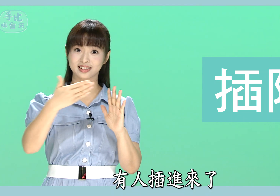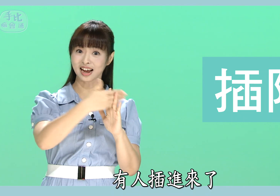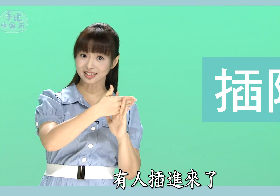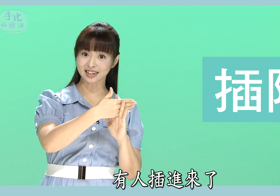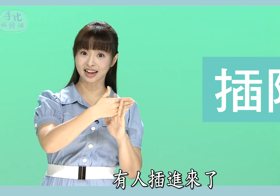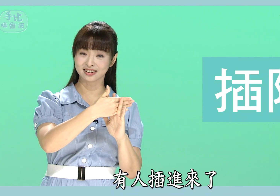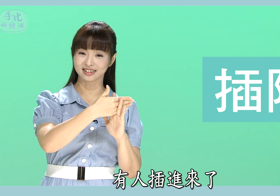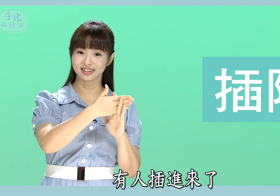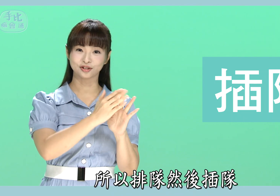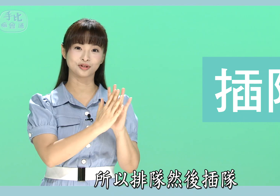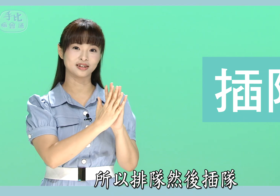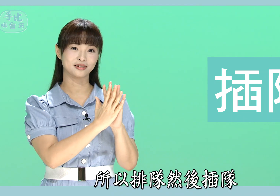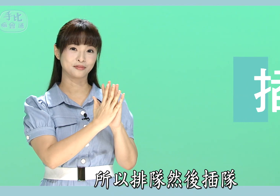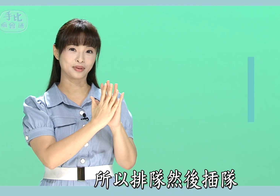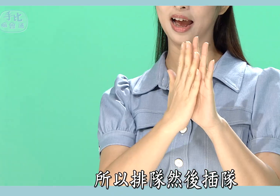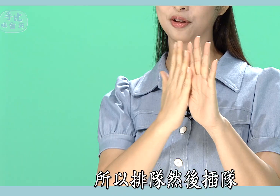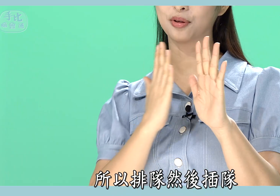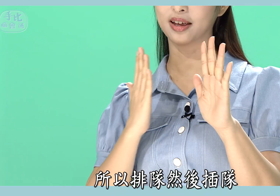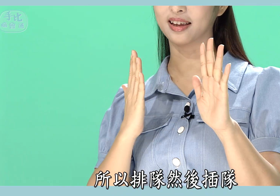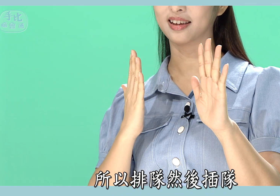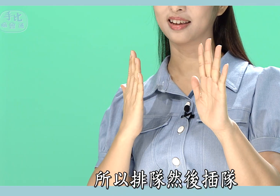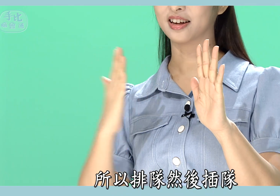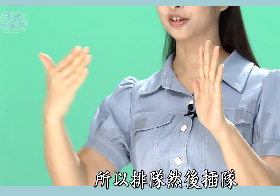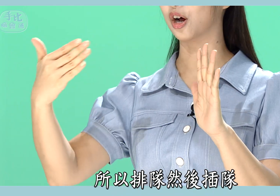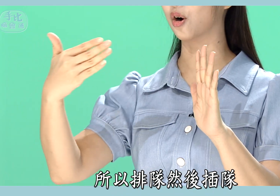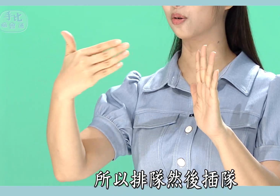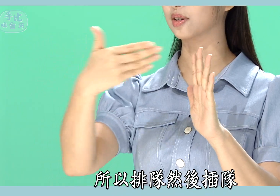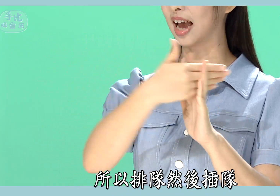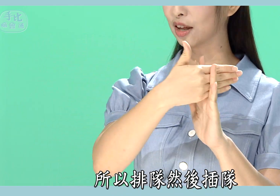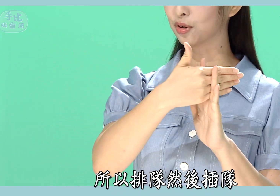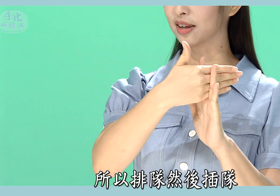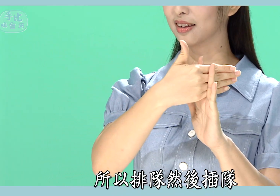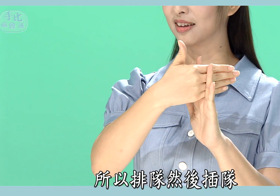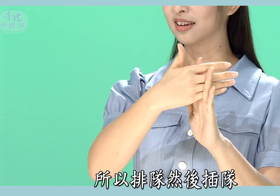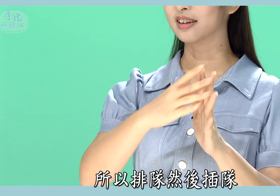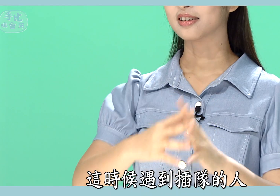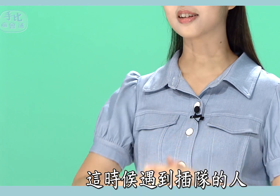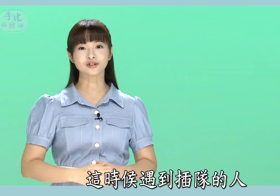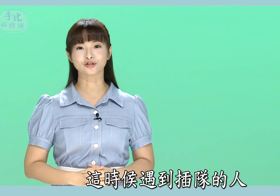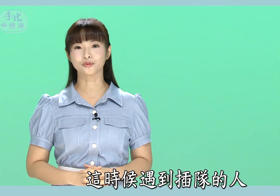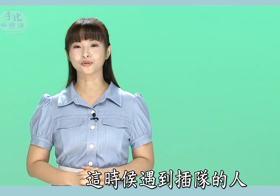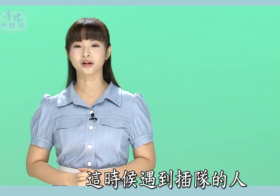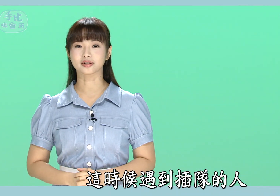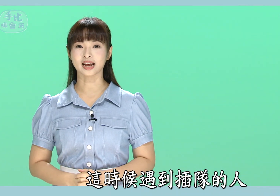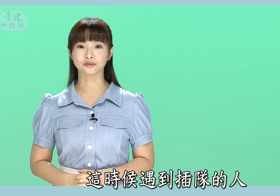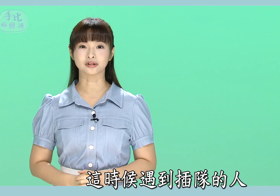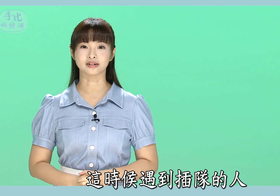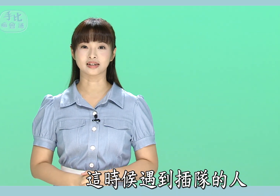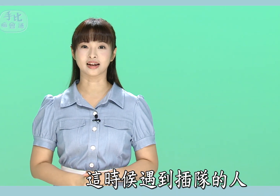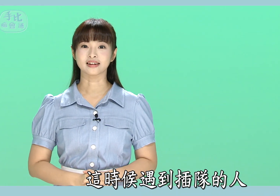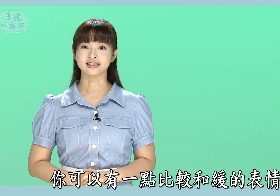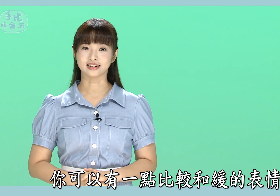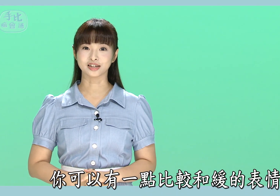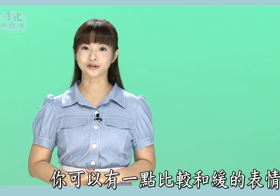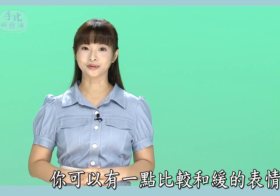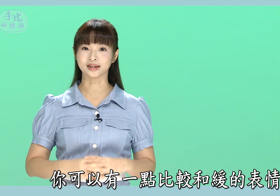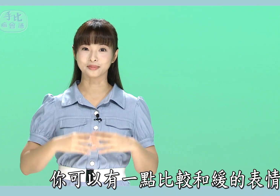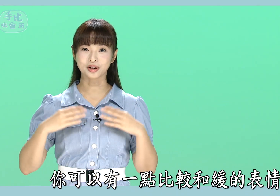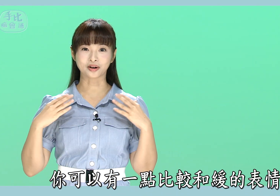进来了，所以排队，然后插队。那这时候遇到插队的人啊，你可以有一点比较和